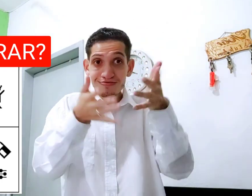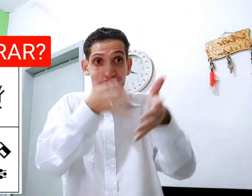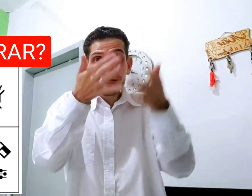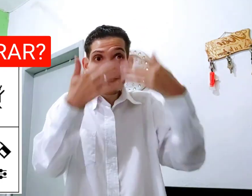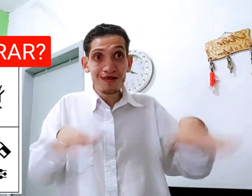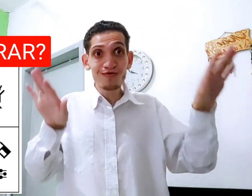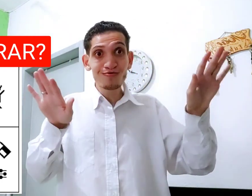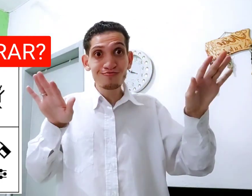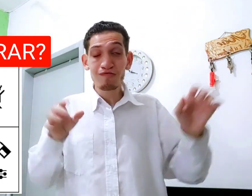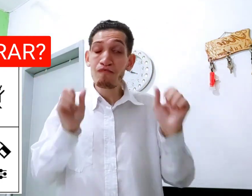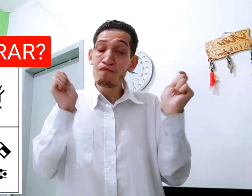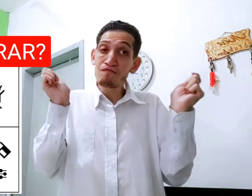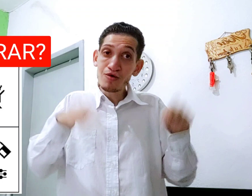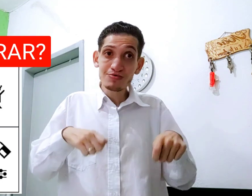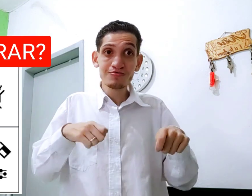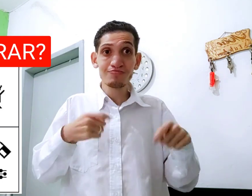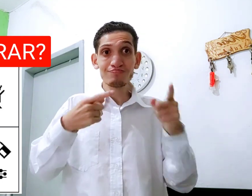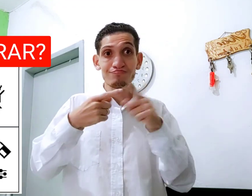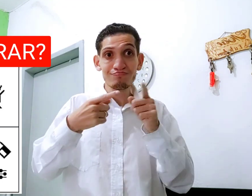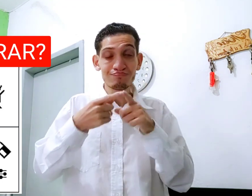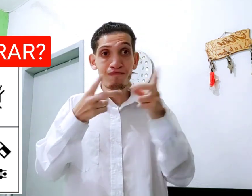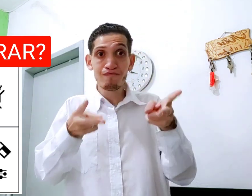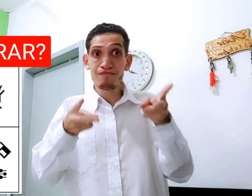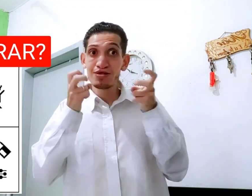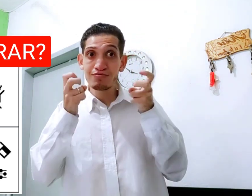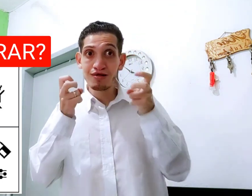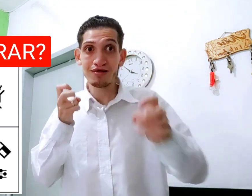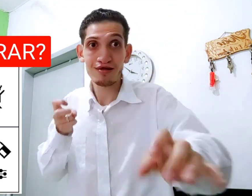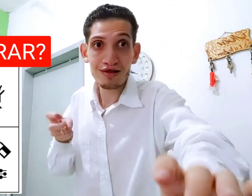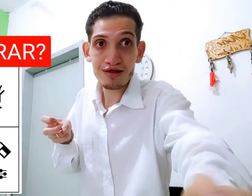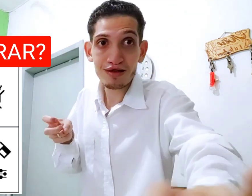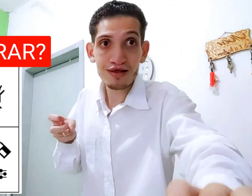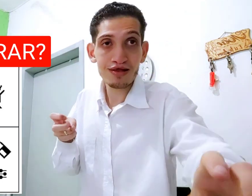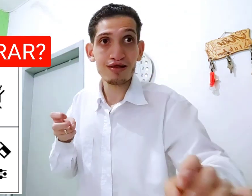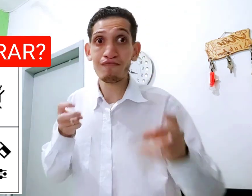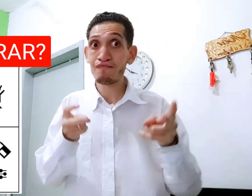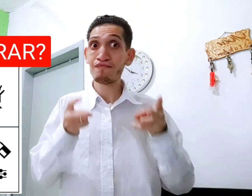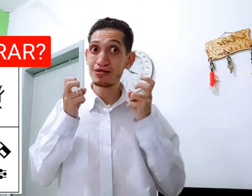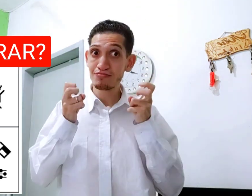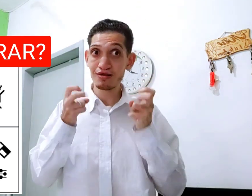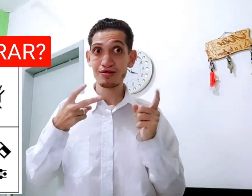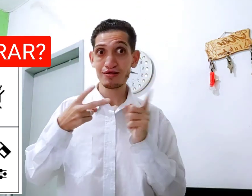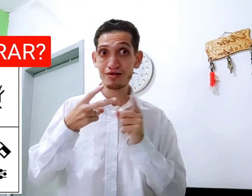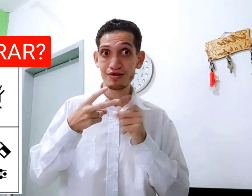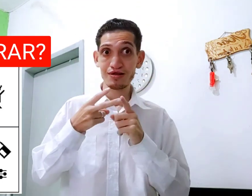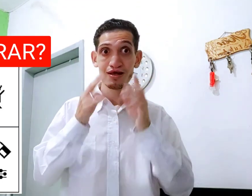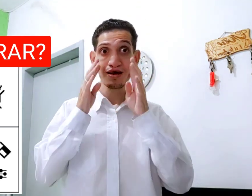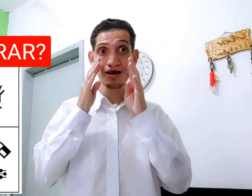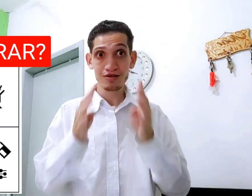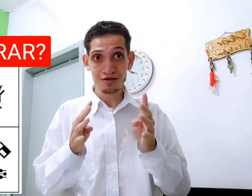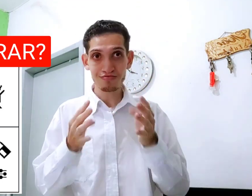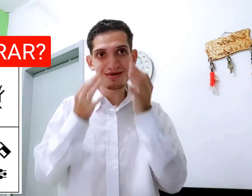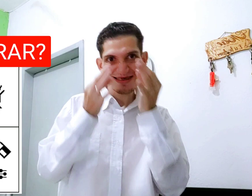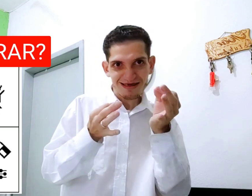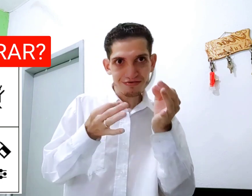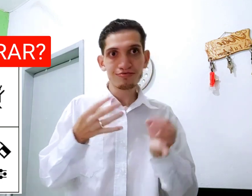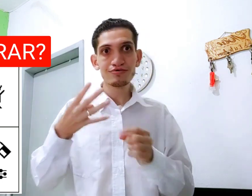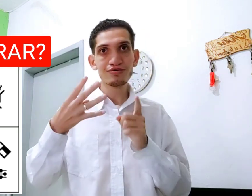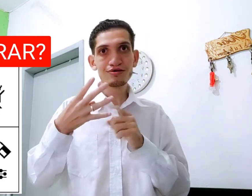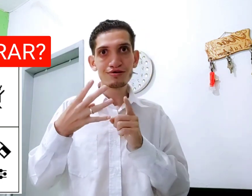Entendeu? Por isso é natural, não é possível perceber, é possível dar atenção,